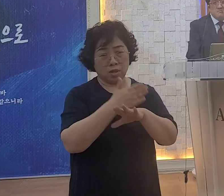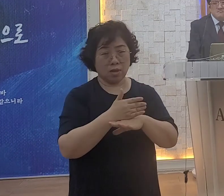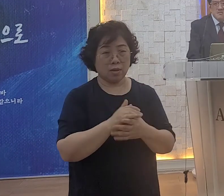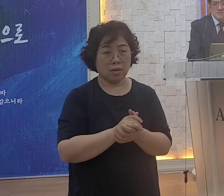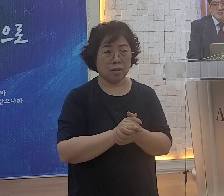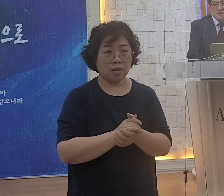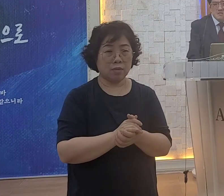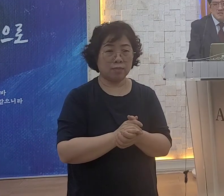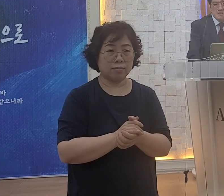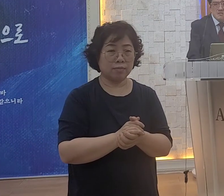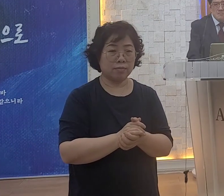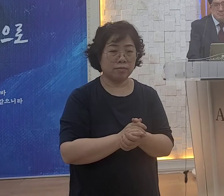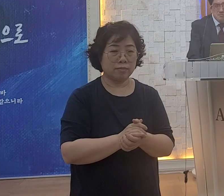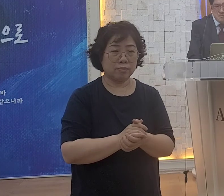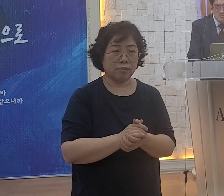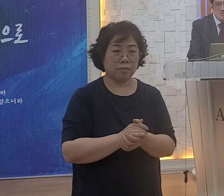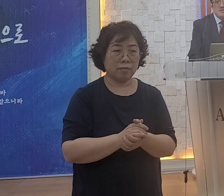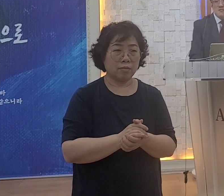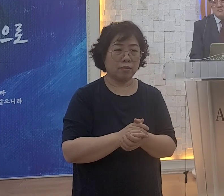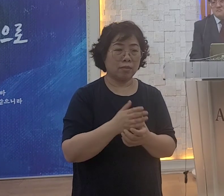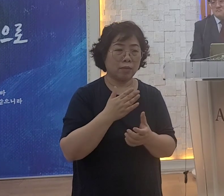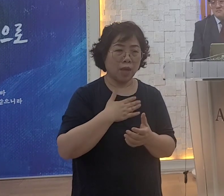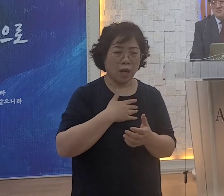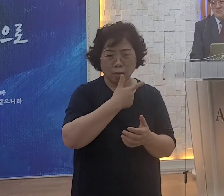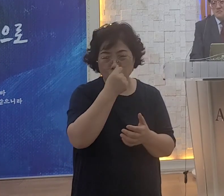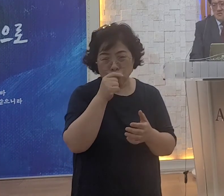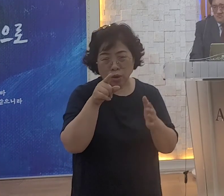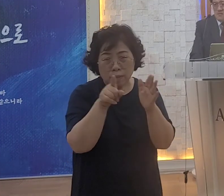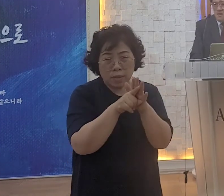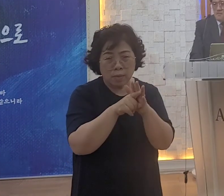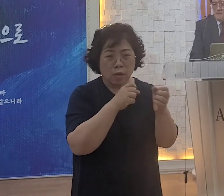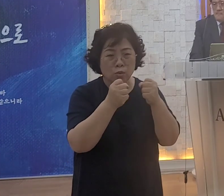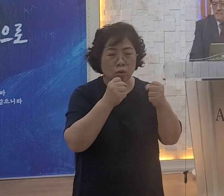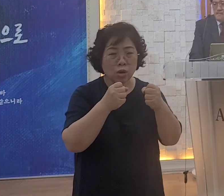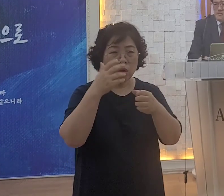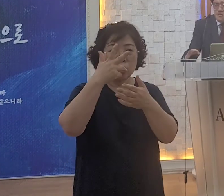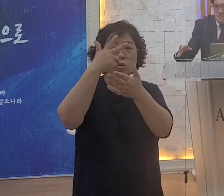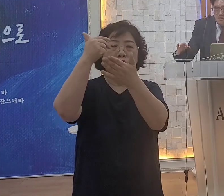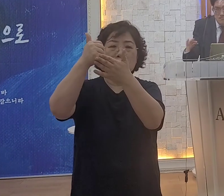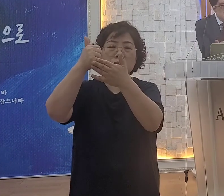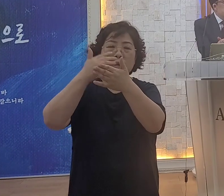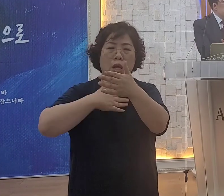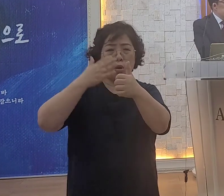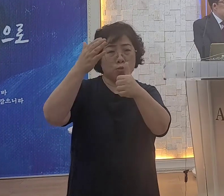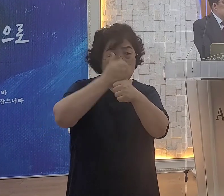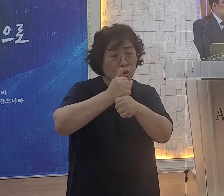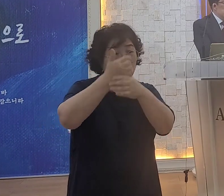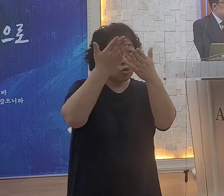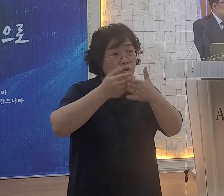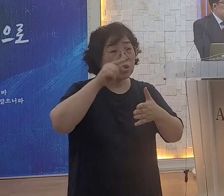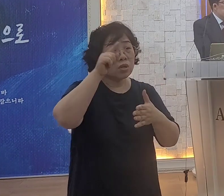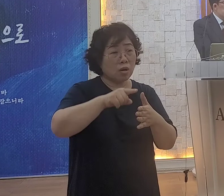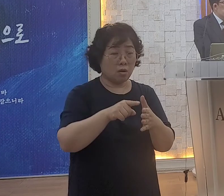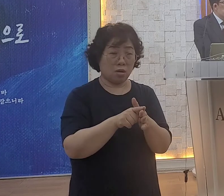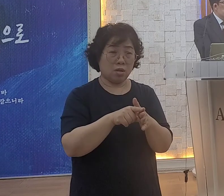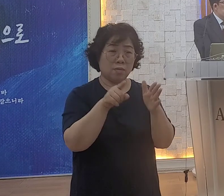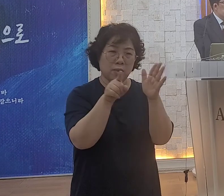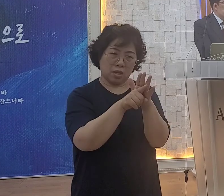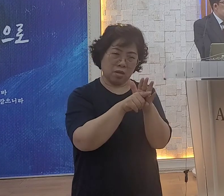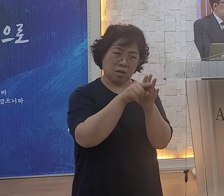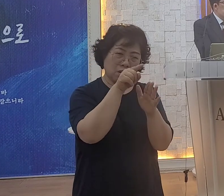때까지 부족한 믿음이지만 붙들어 주신다는 거예요. 여러분 믿습니까? 이거를 믿는 믿음,